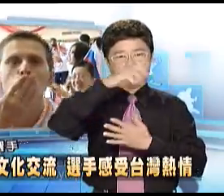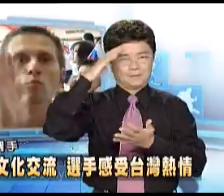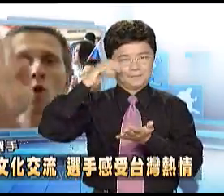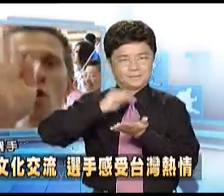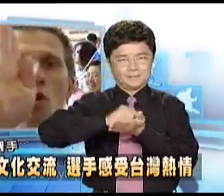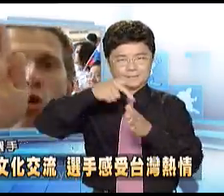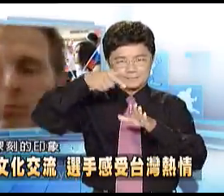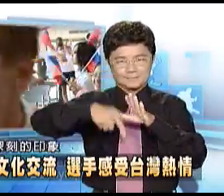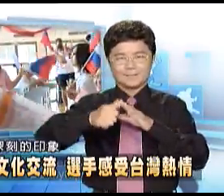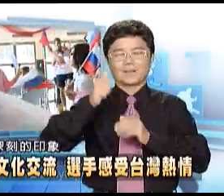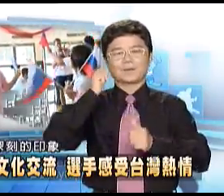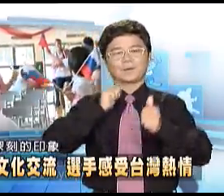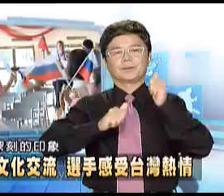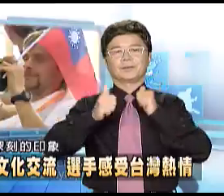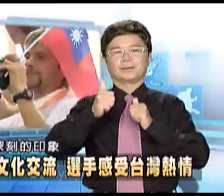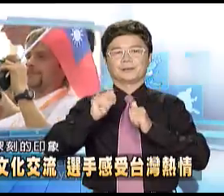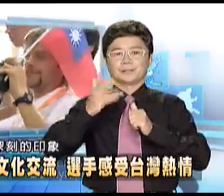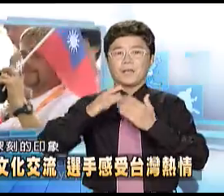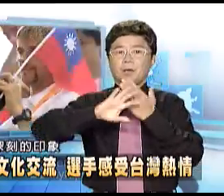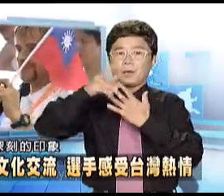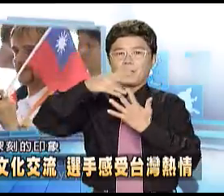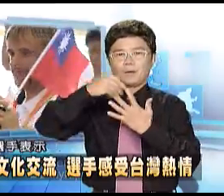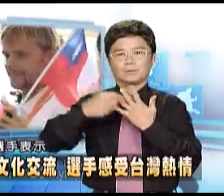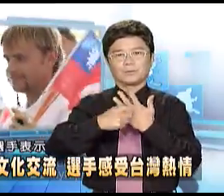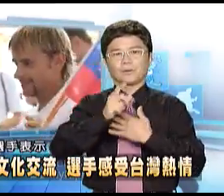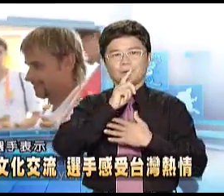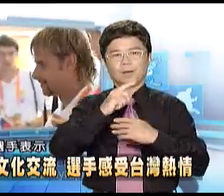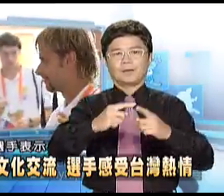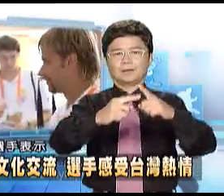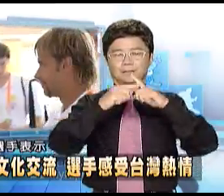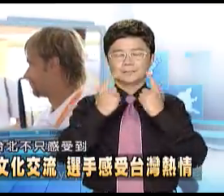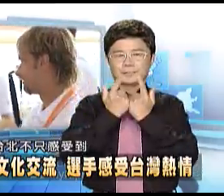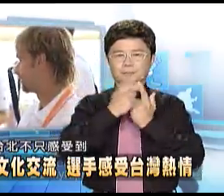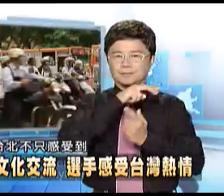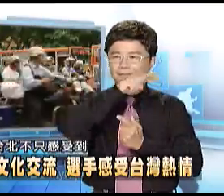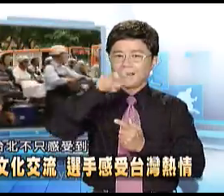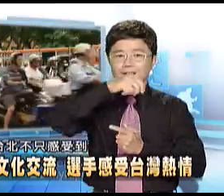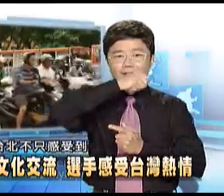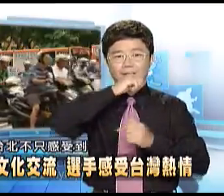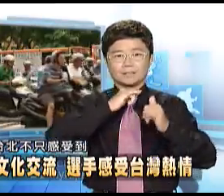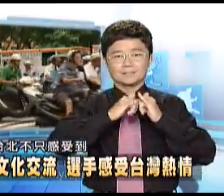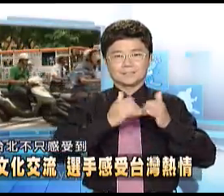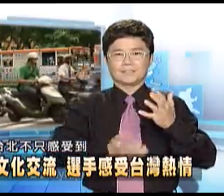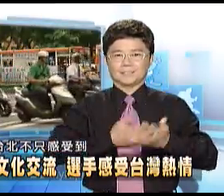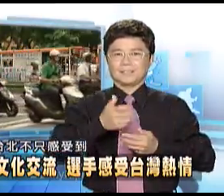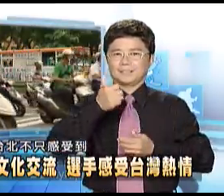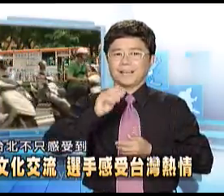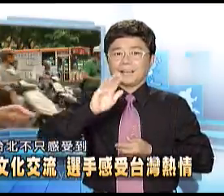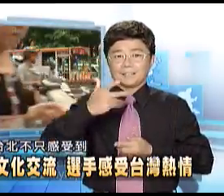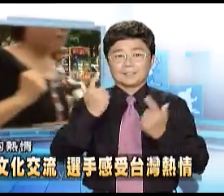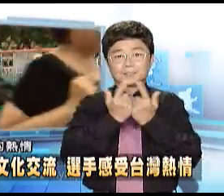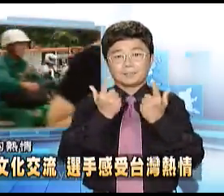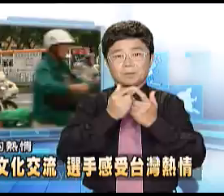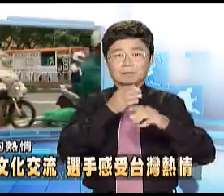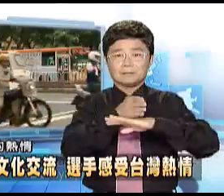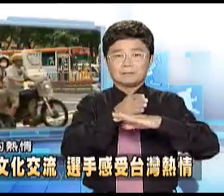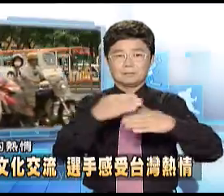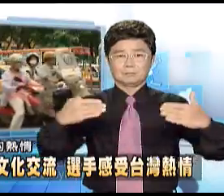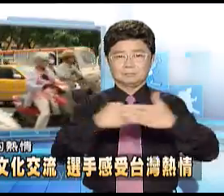选手留下深刻印象。外国选手表示，来到台湾不只感受到台湾的热情，台北的